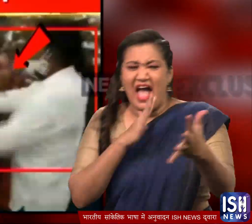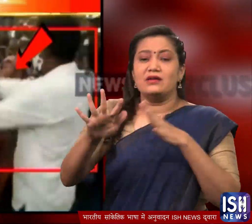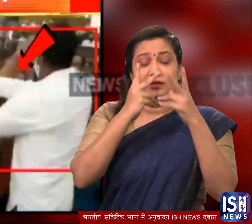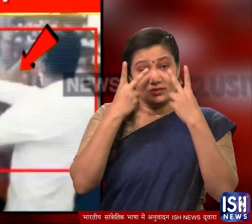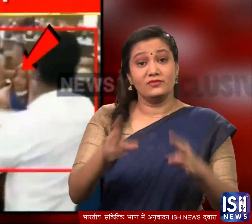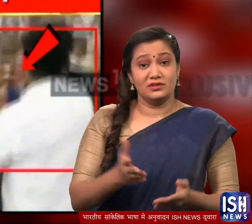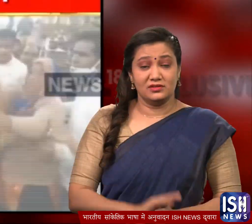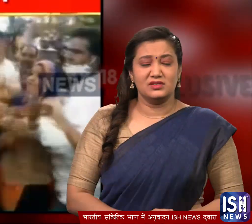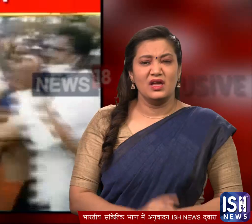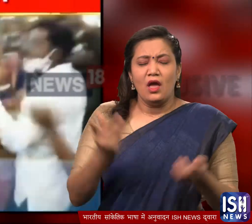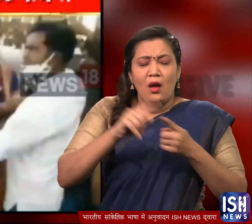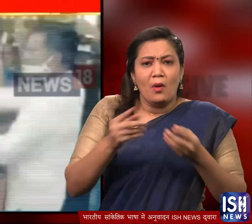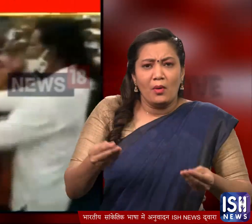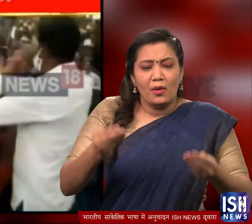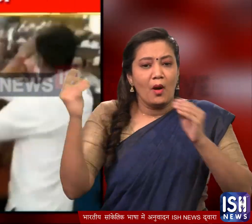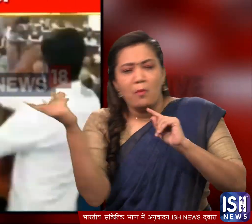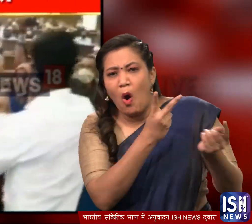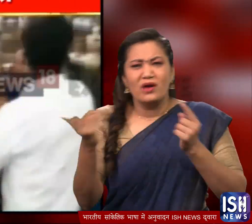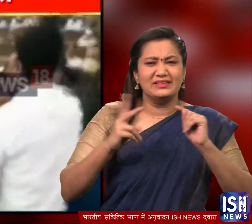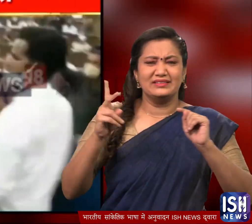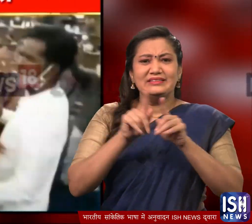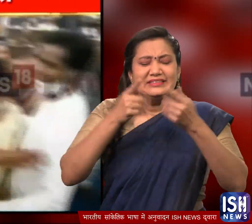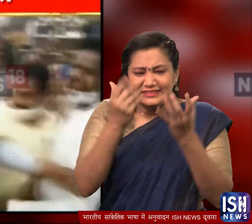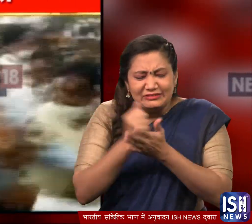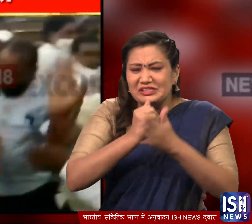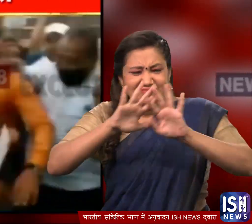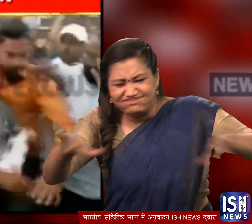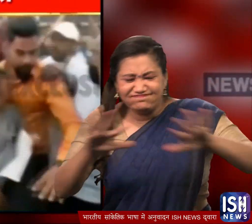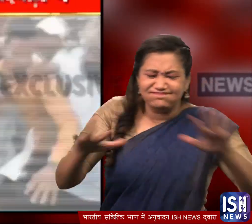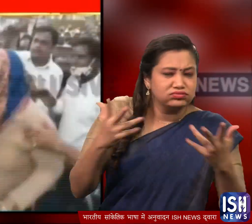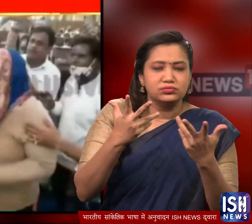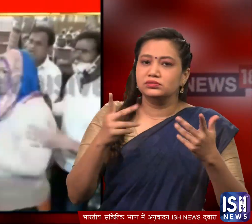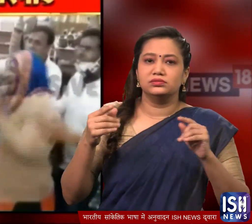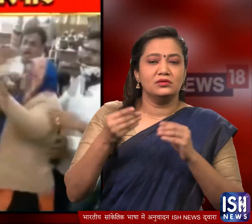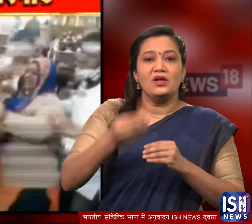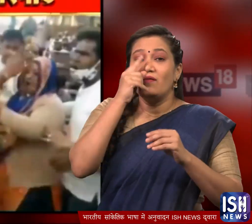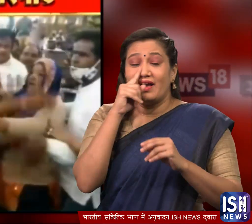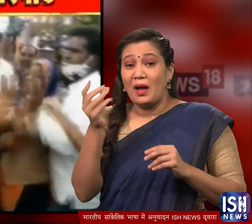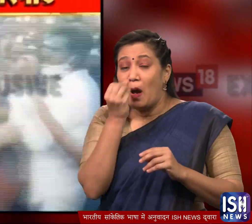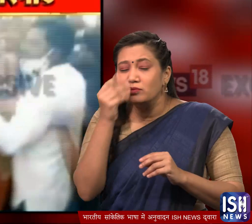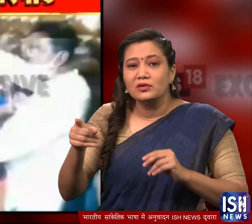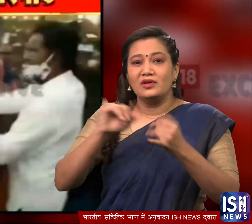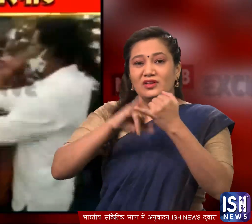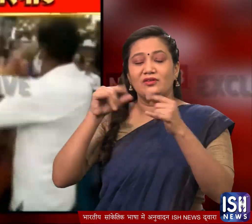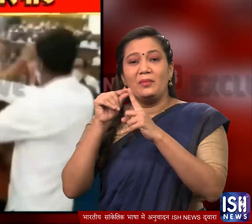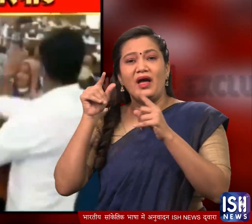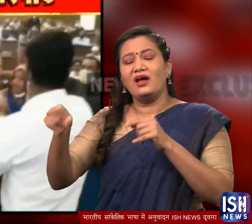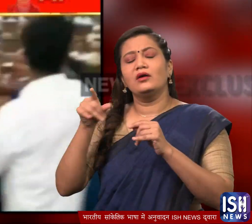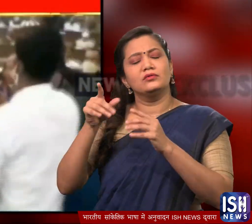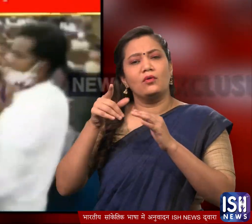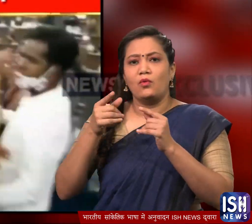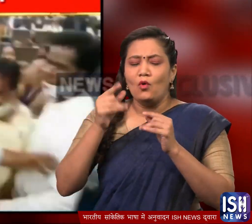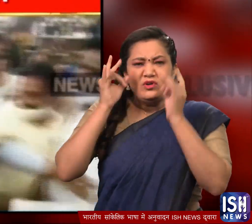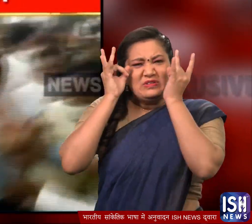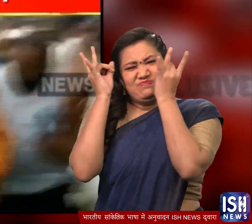और हाथापाई करती दिखाई दी। माहौल बिगड़ता देख दोनों तरफ के लोगों ने बीच बचाव की कोशिश की, लेकिन तब तक बीजेपी पार्षद संतोष बेरवा का